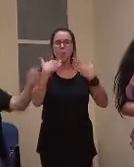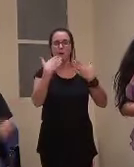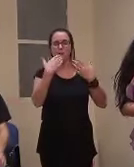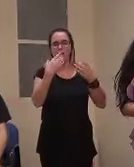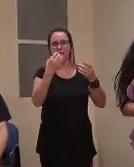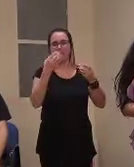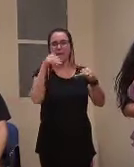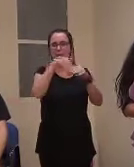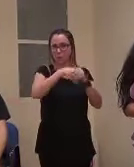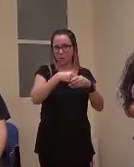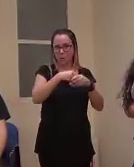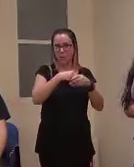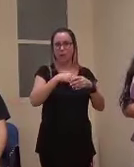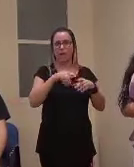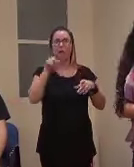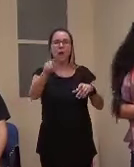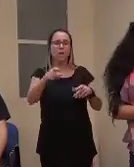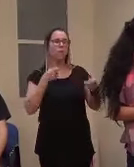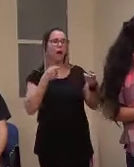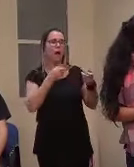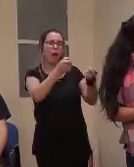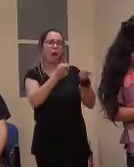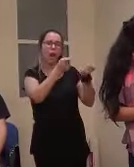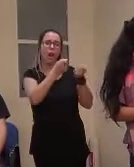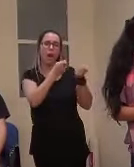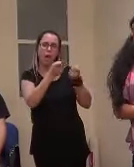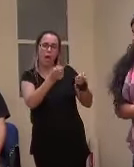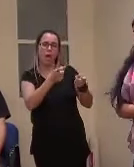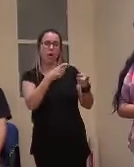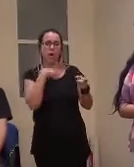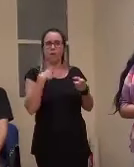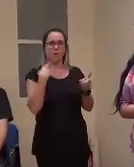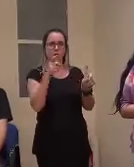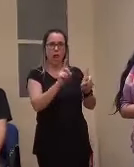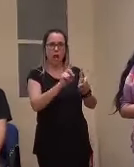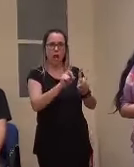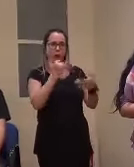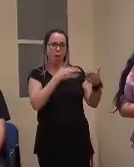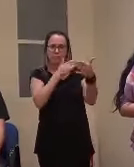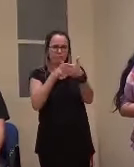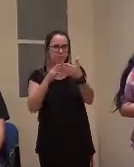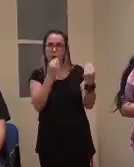como decíamos sociales los limitantes